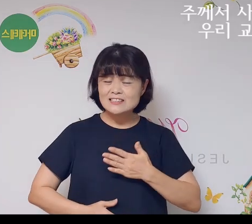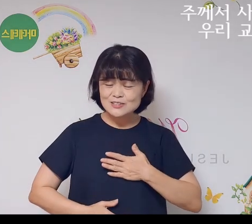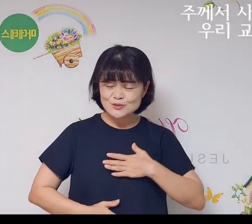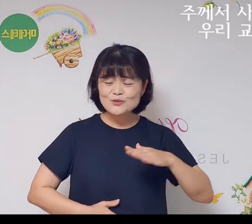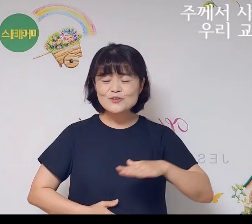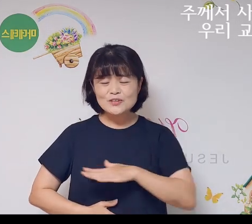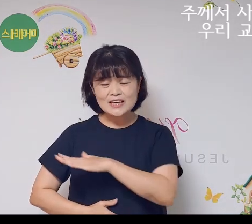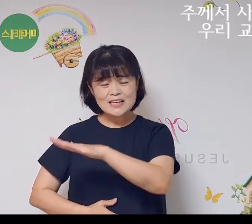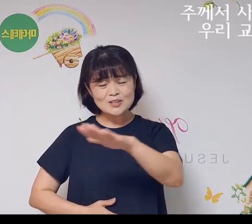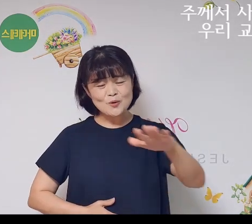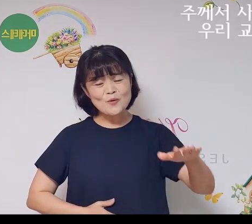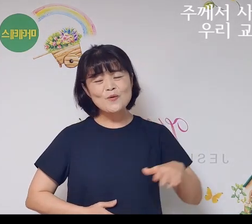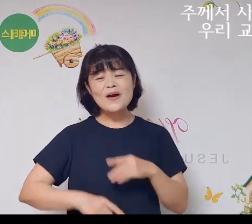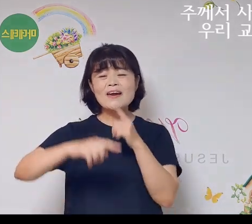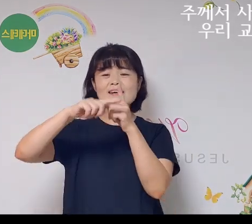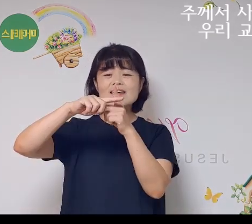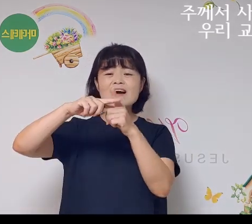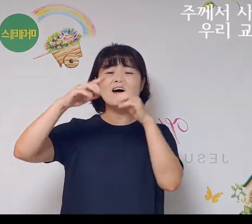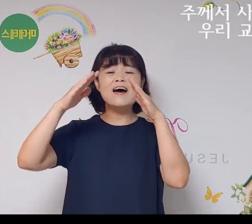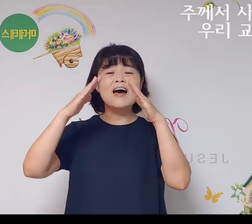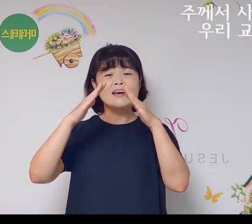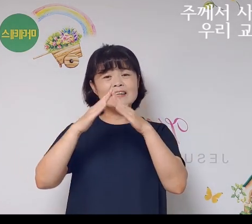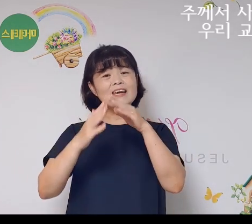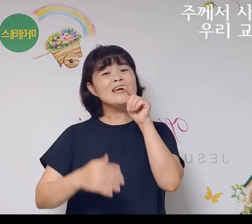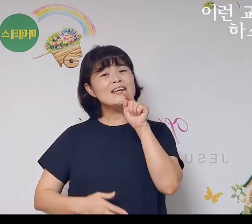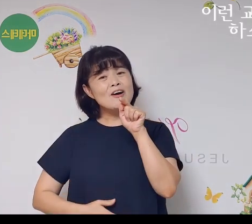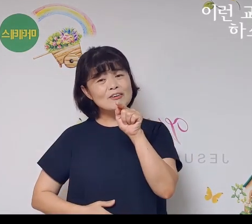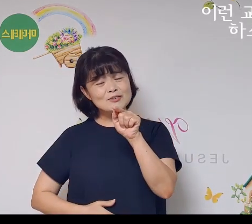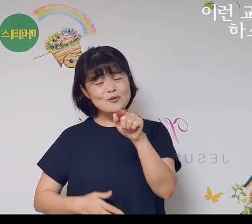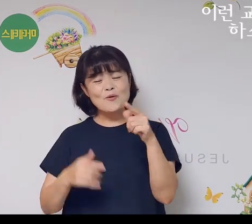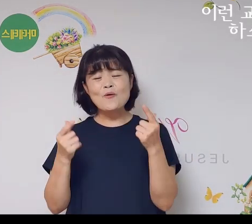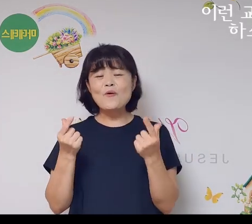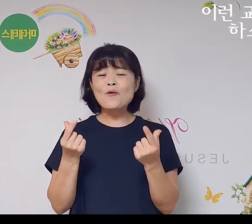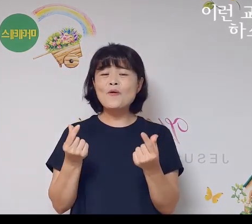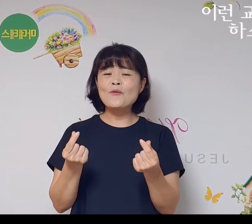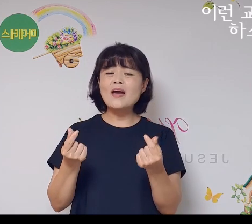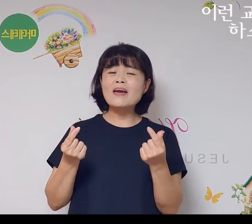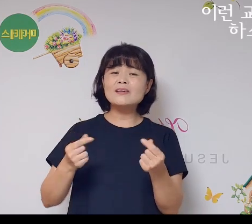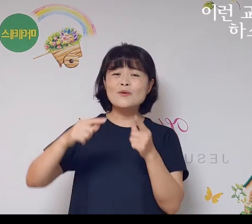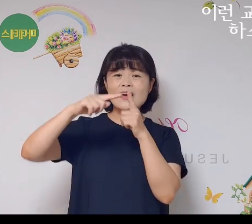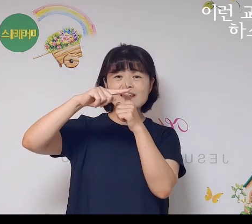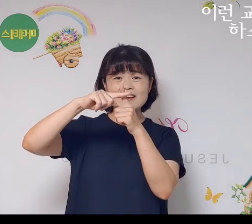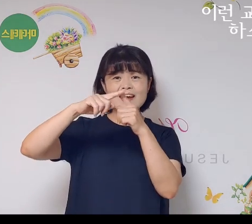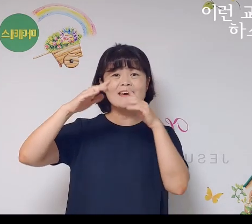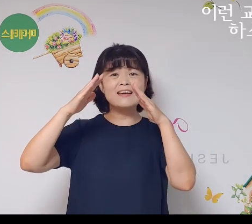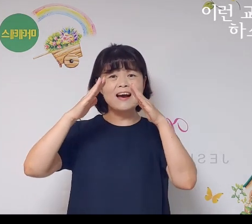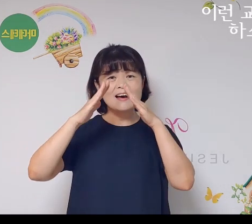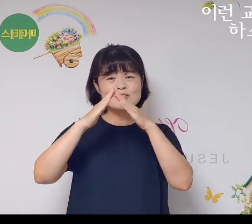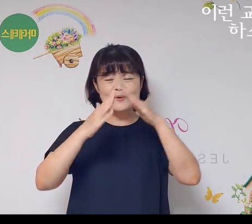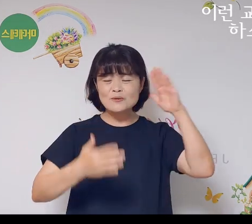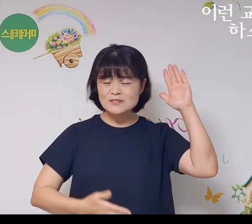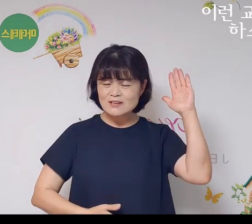사랑하는 우리 교회가 이런 교회 되게